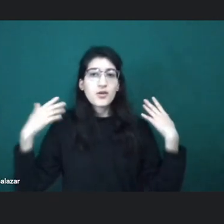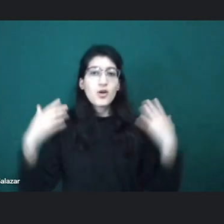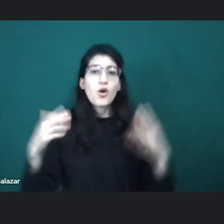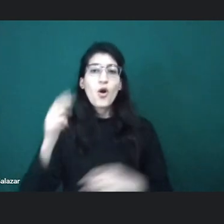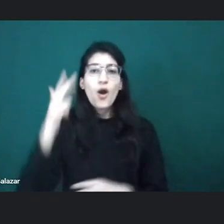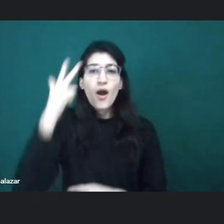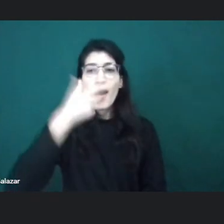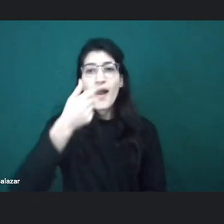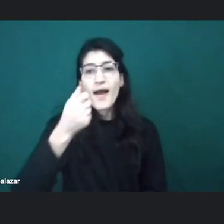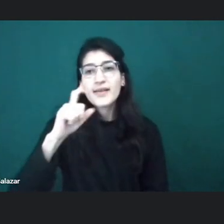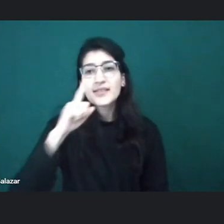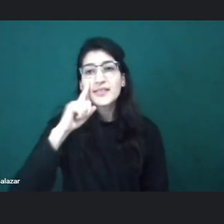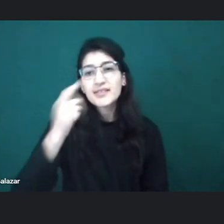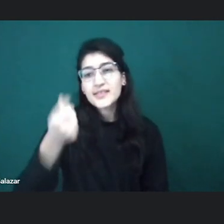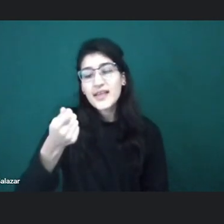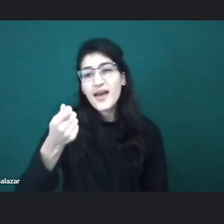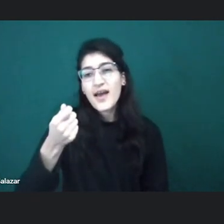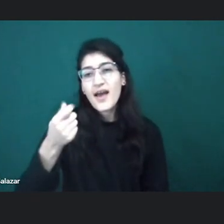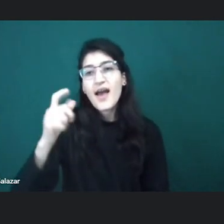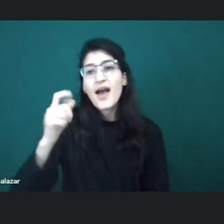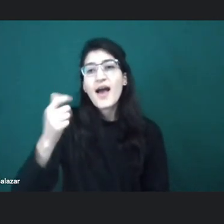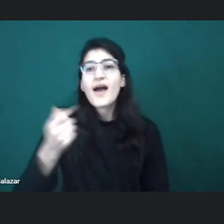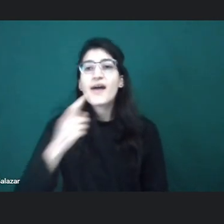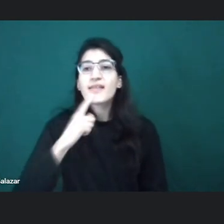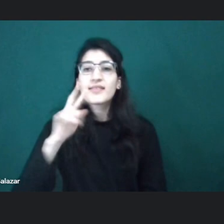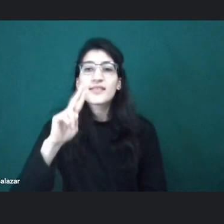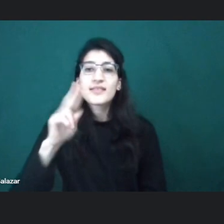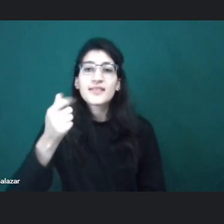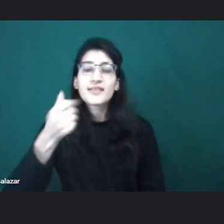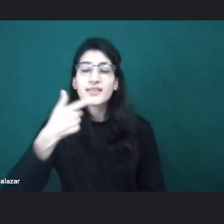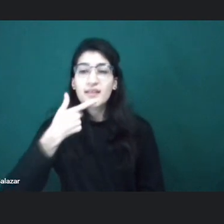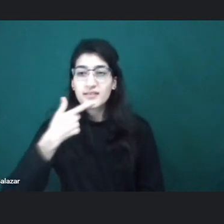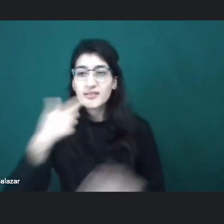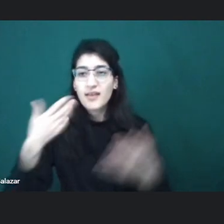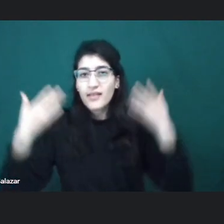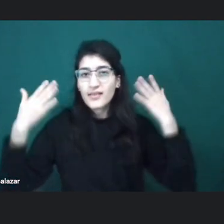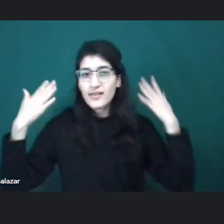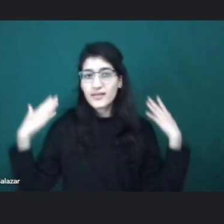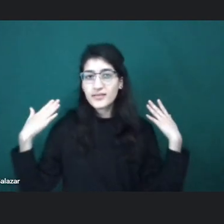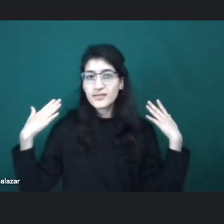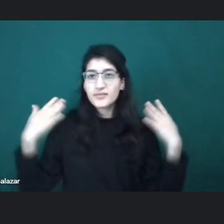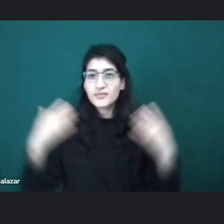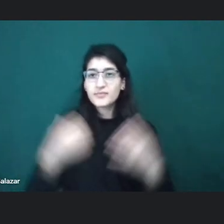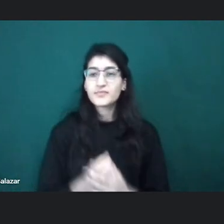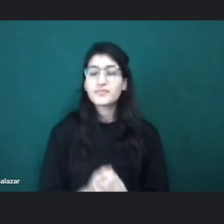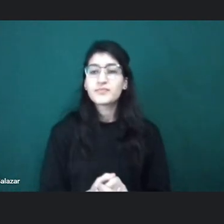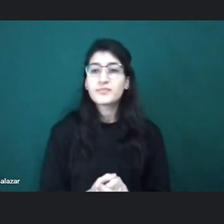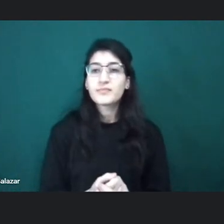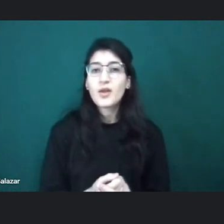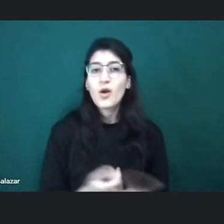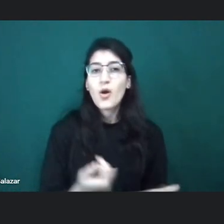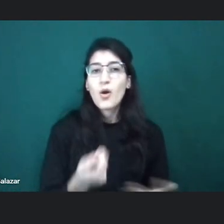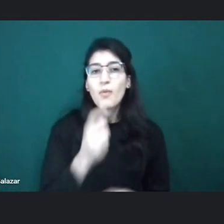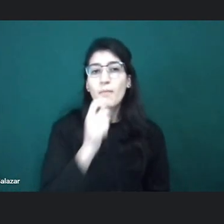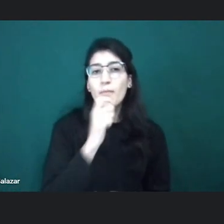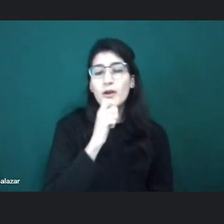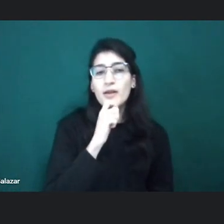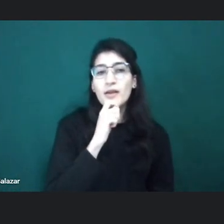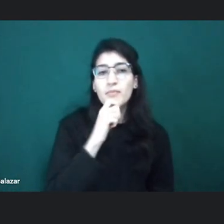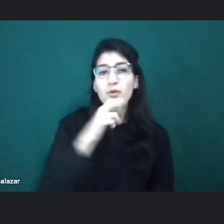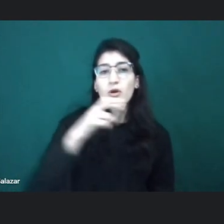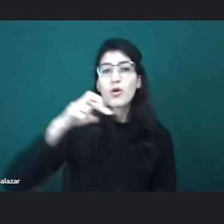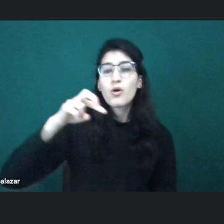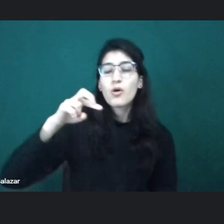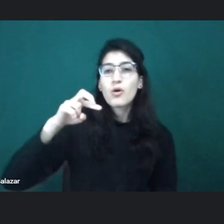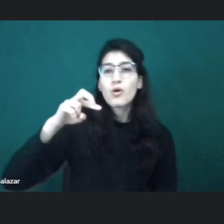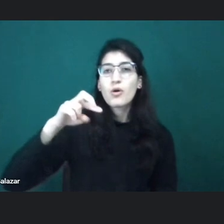los equipos de música o así que uno puede adelantar y dice forward, ¿sí? Entonces que va adelante,